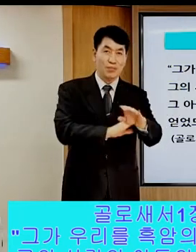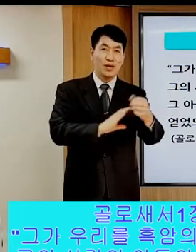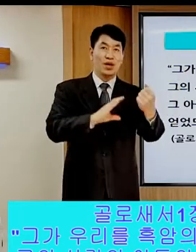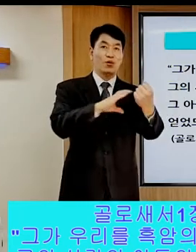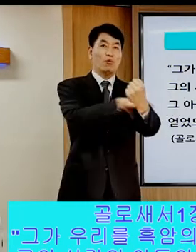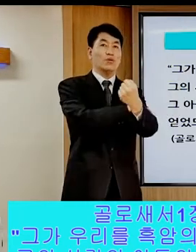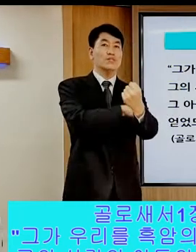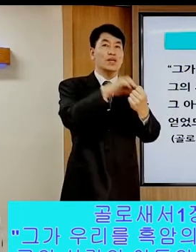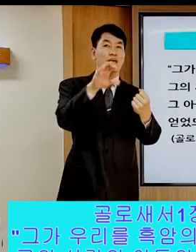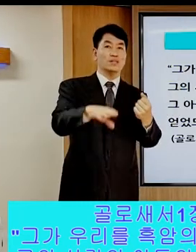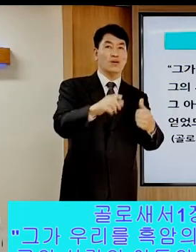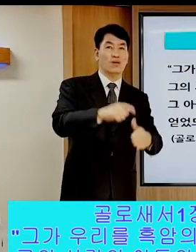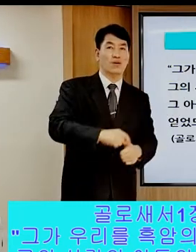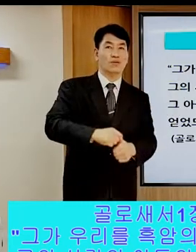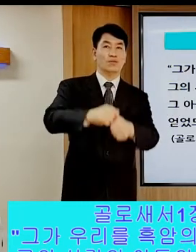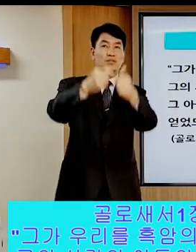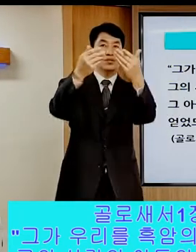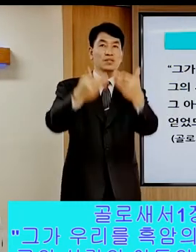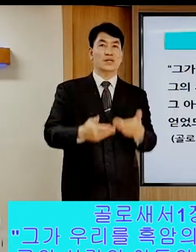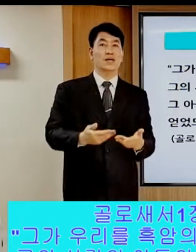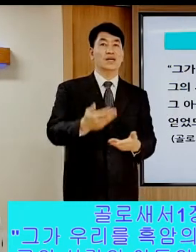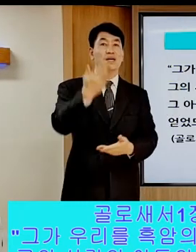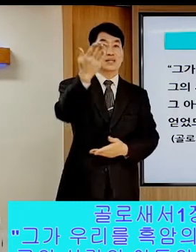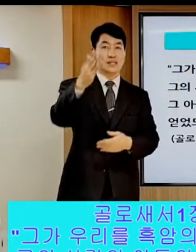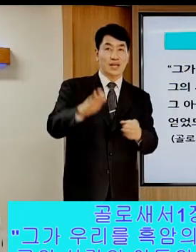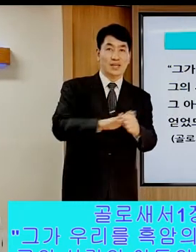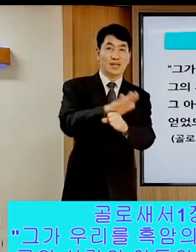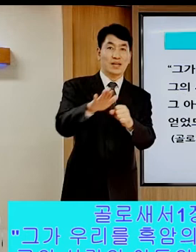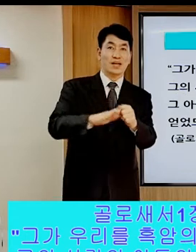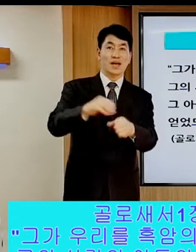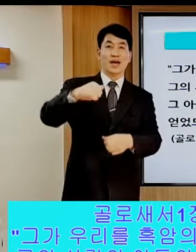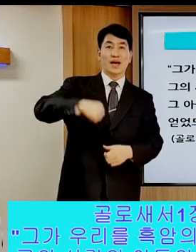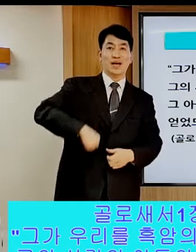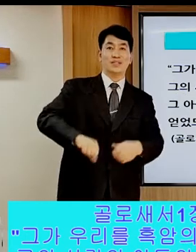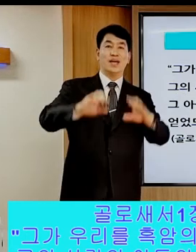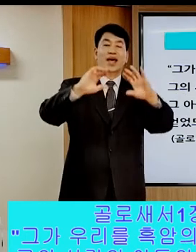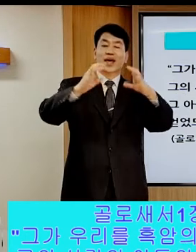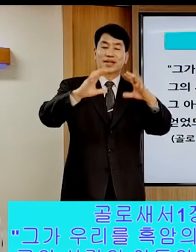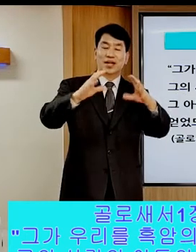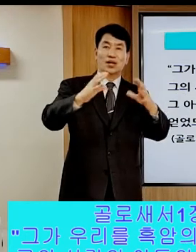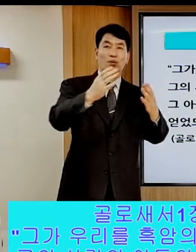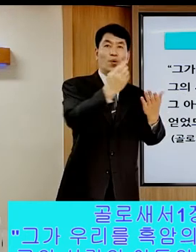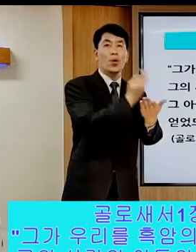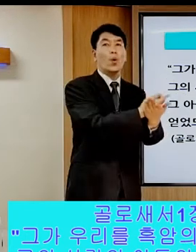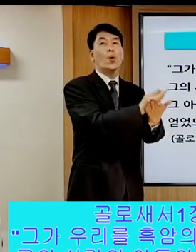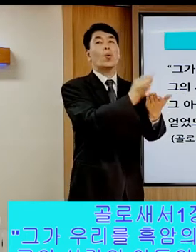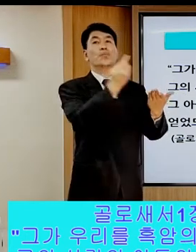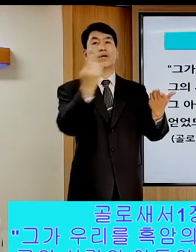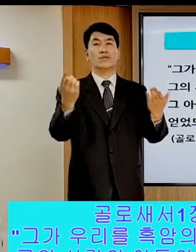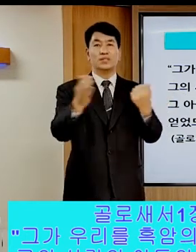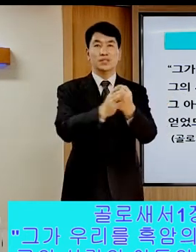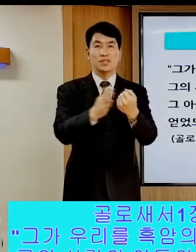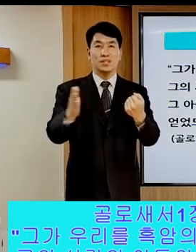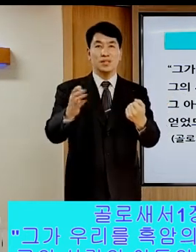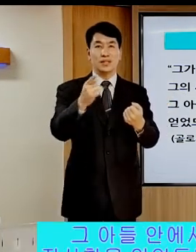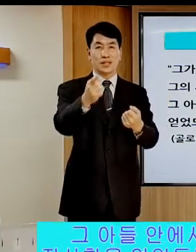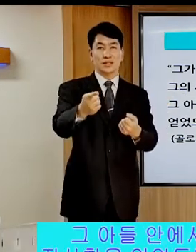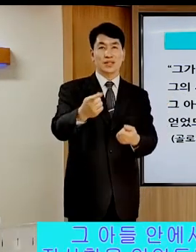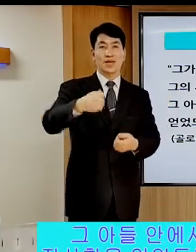흑암의 권세에서 건져내사 그의 사랑의 아들의 나라로 옮겼으니 그